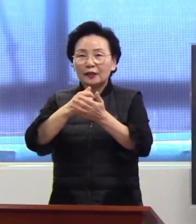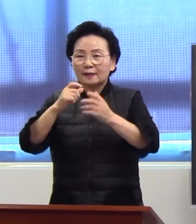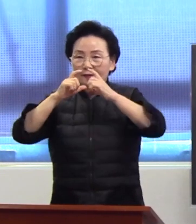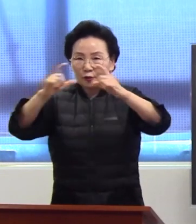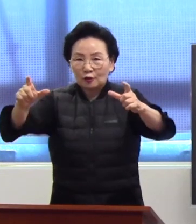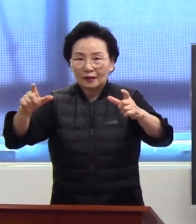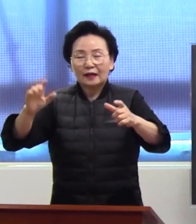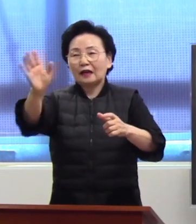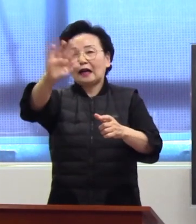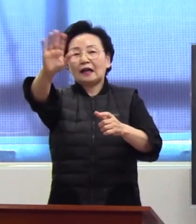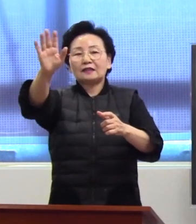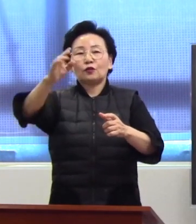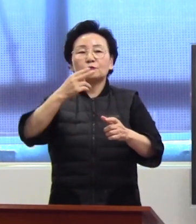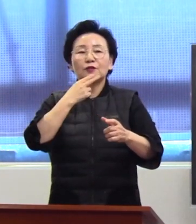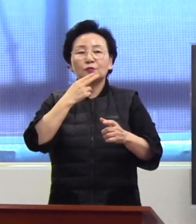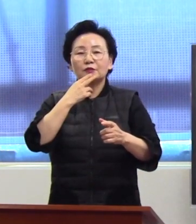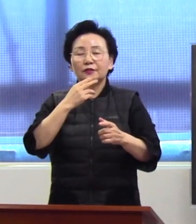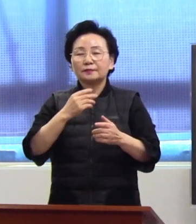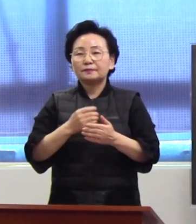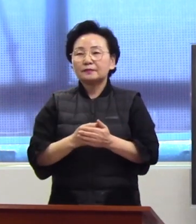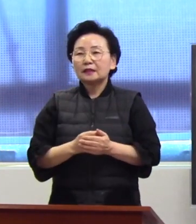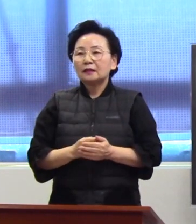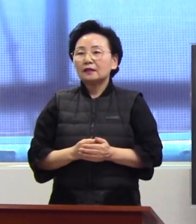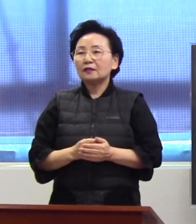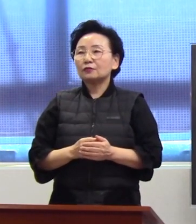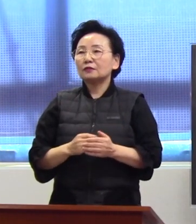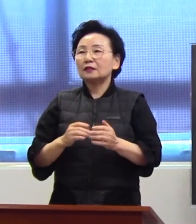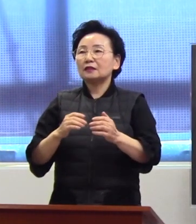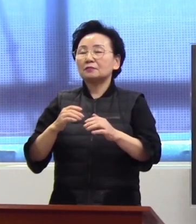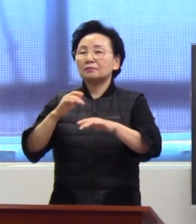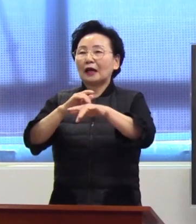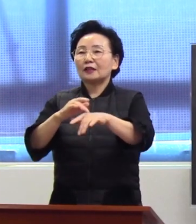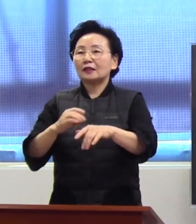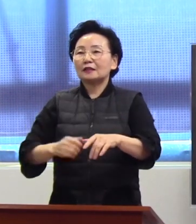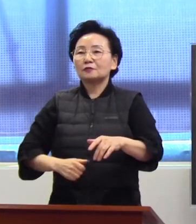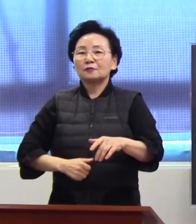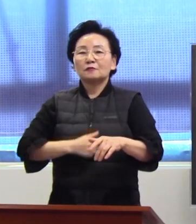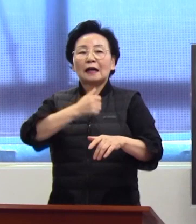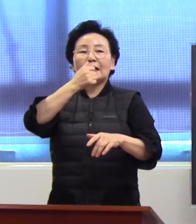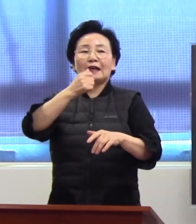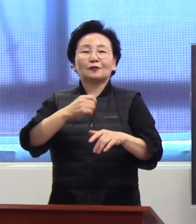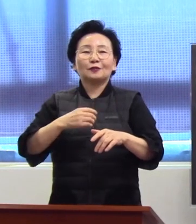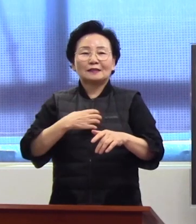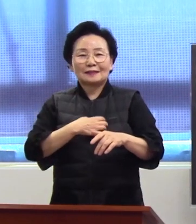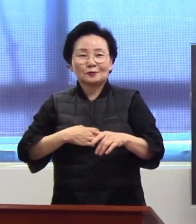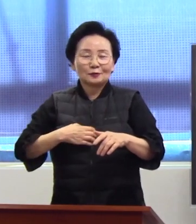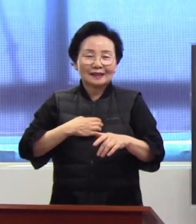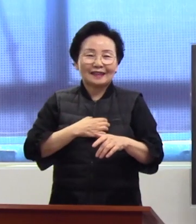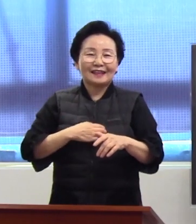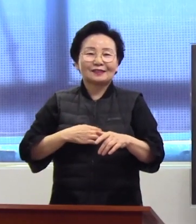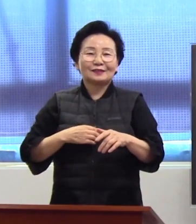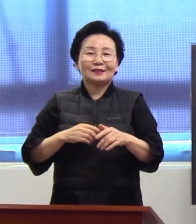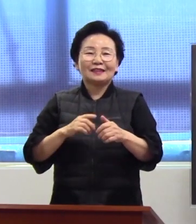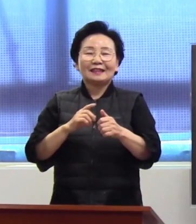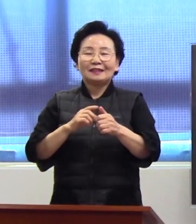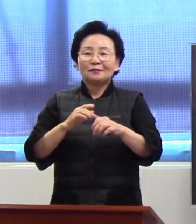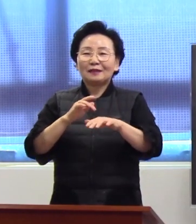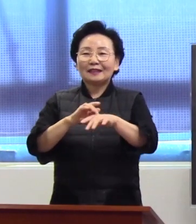아니야 없어. 그래가지고 이 마귀가 이제 화가 나고 이제 속상해가지고